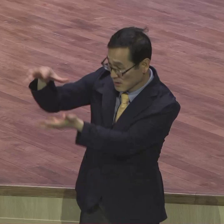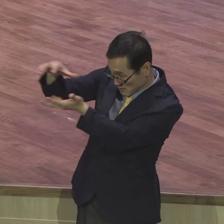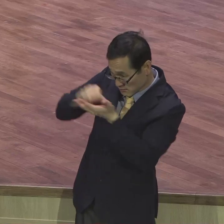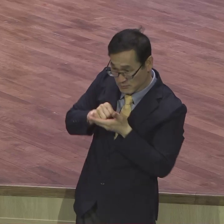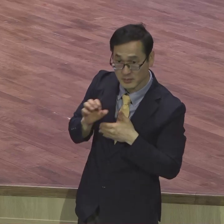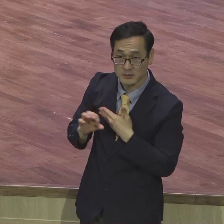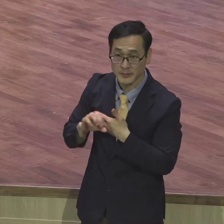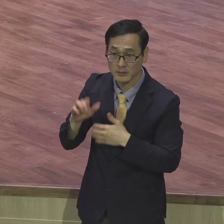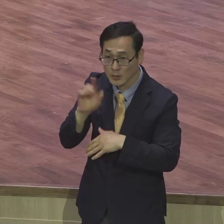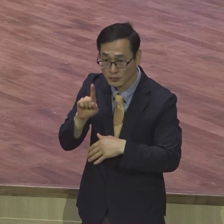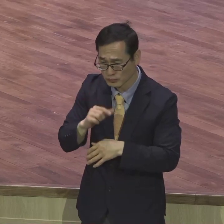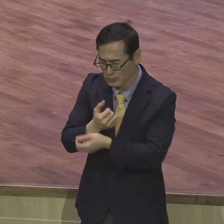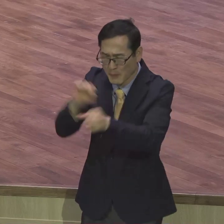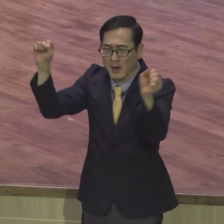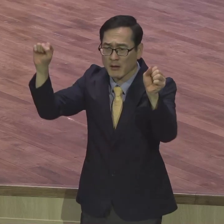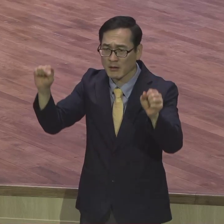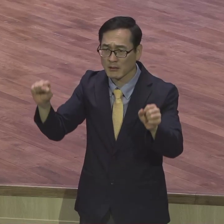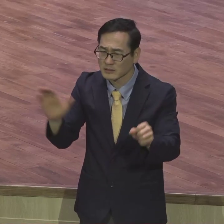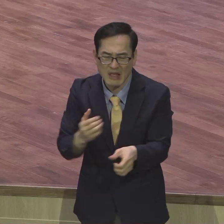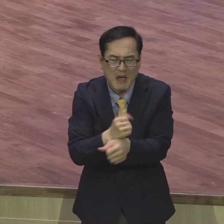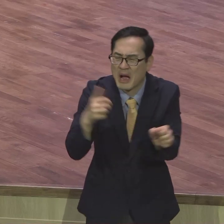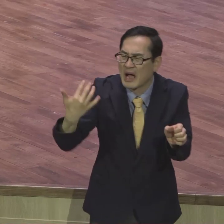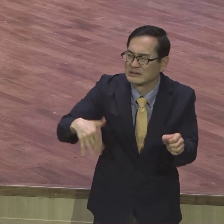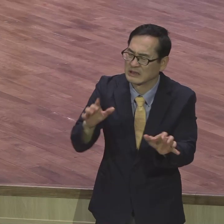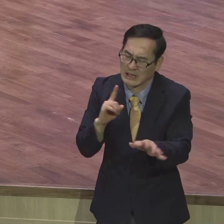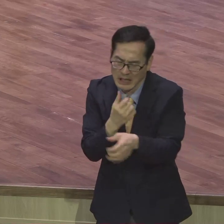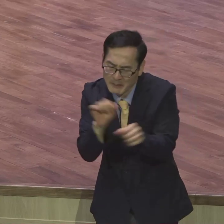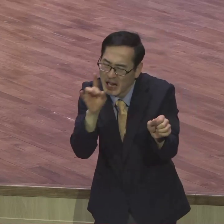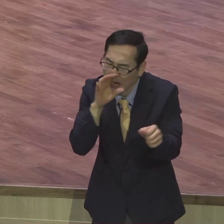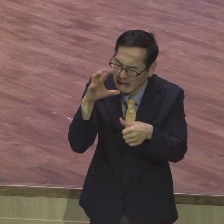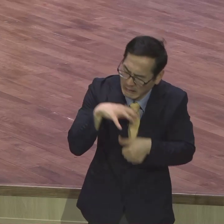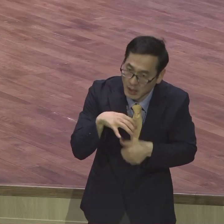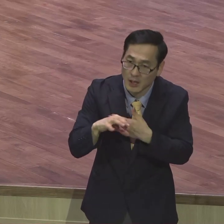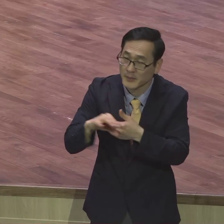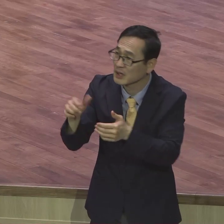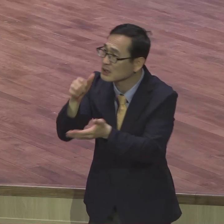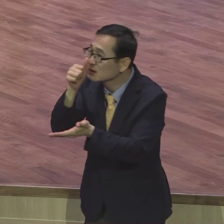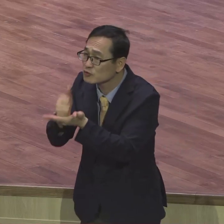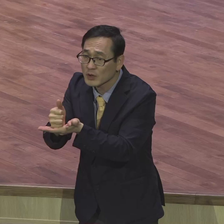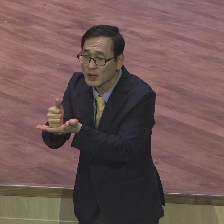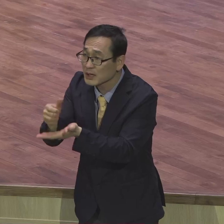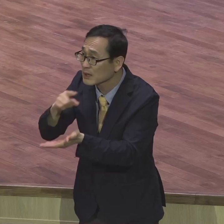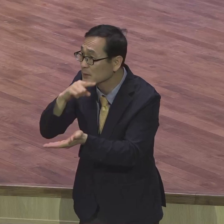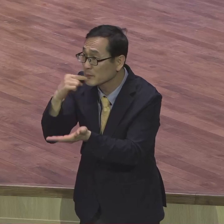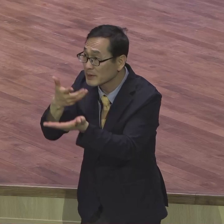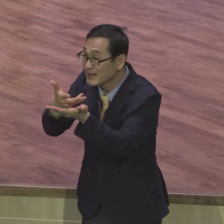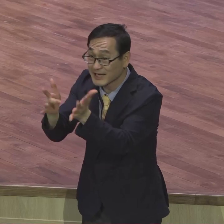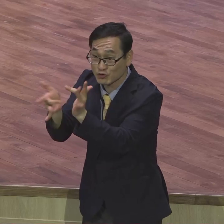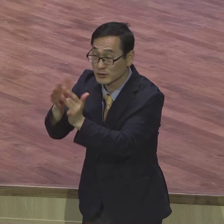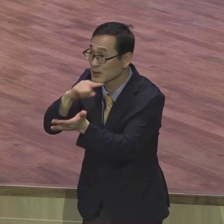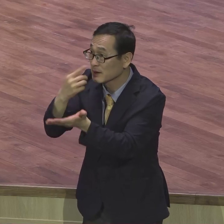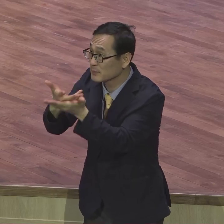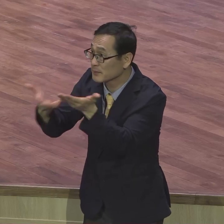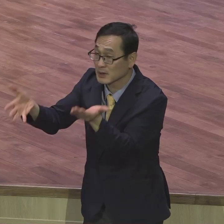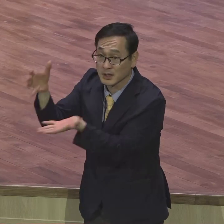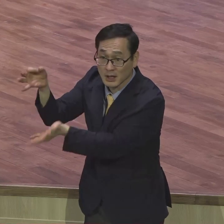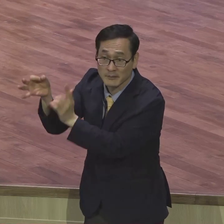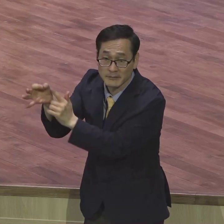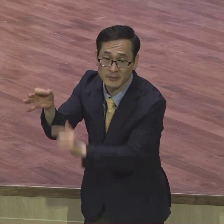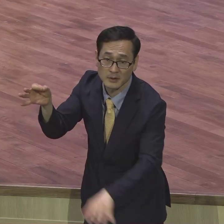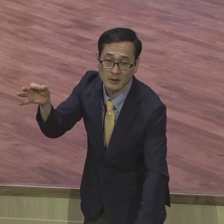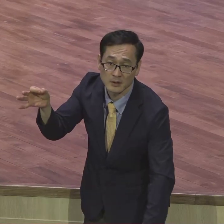이런 말이 있습니다. 오늘날의 이 교회는 전의를 상실한